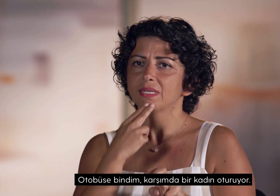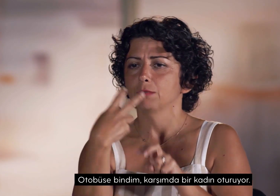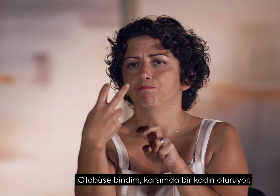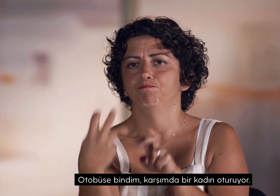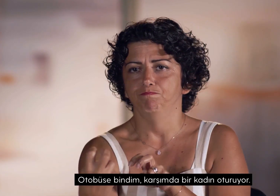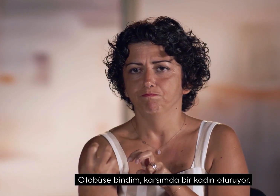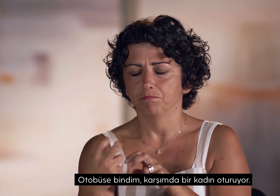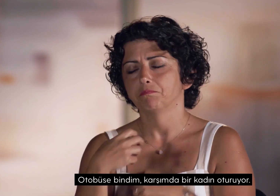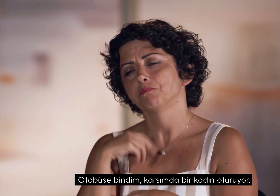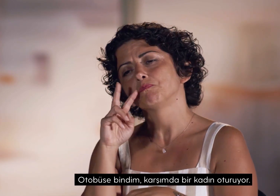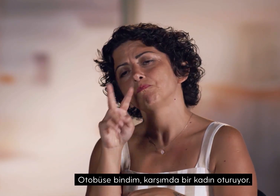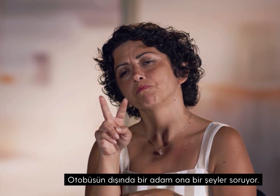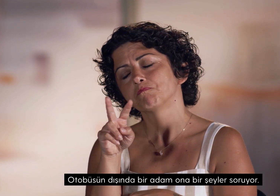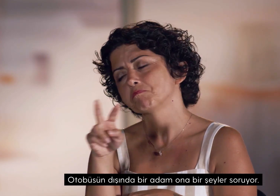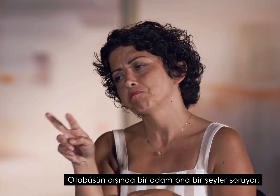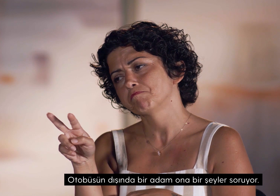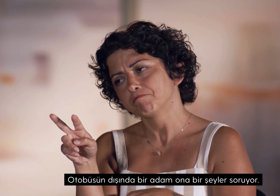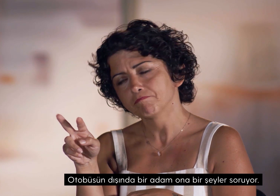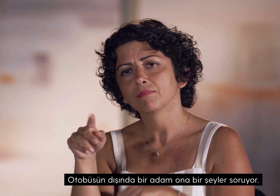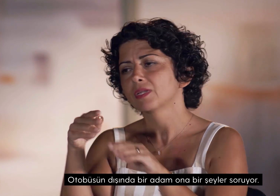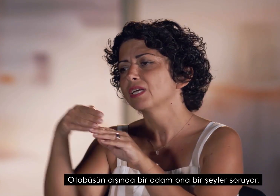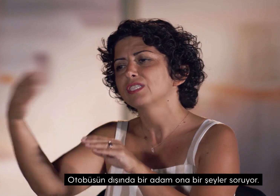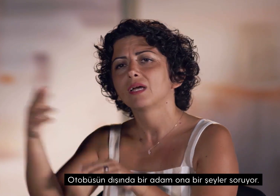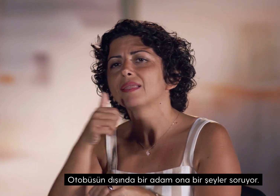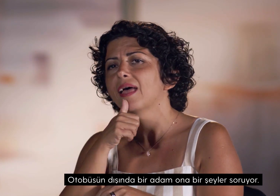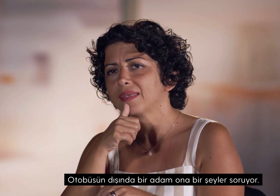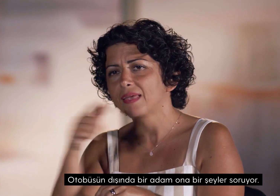oturuyor. Otobüsün dışında bir adam ona bir şeyler soruyor.